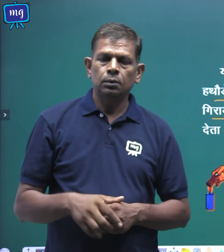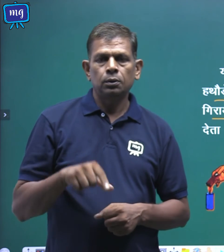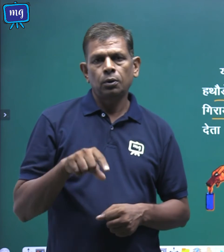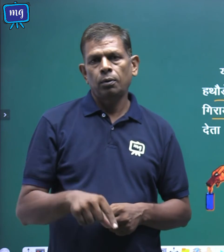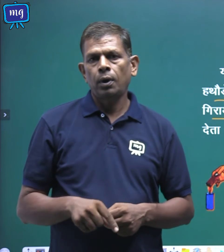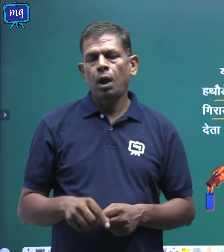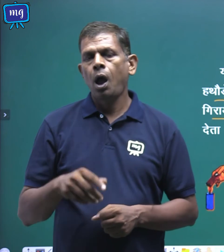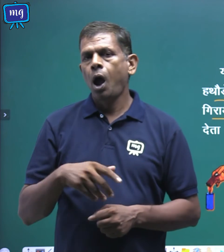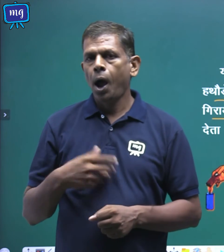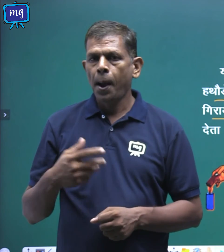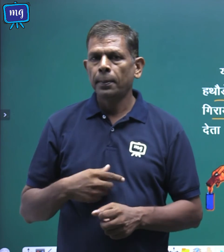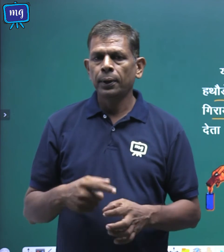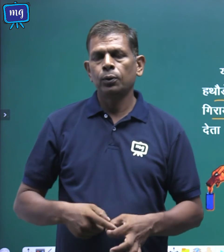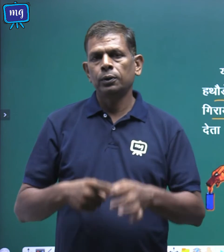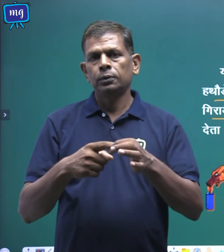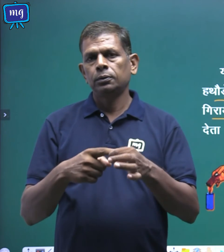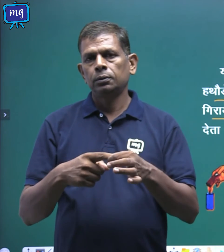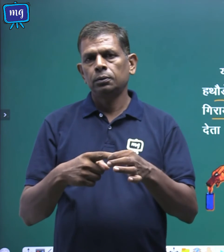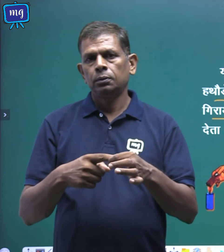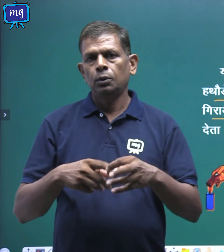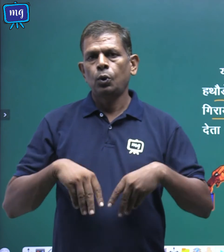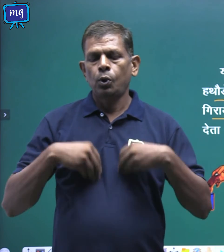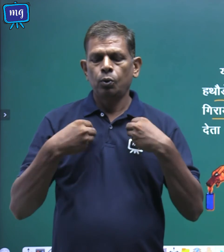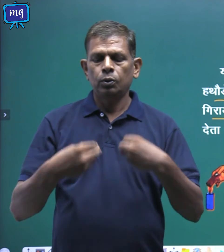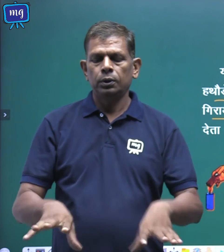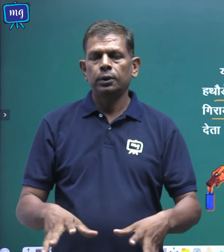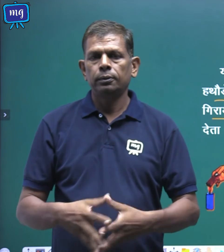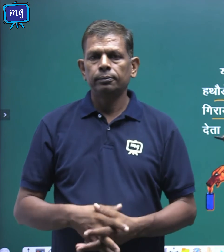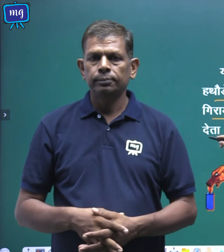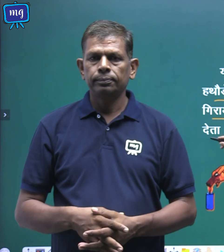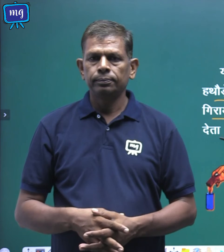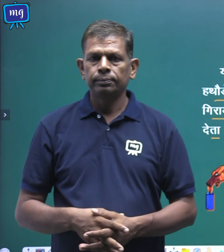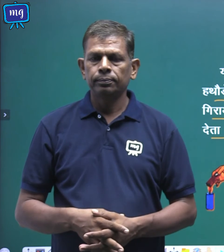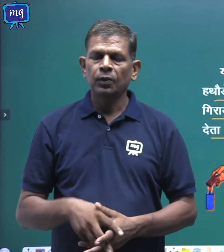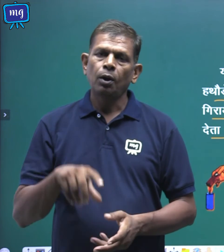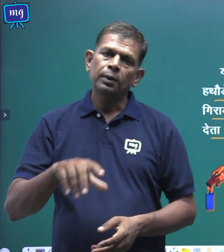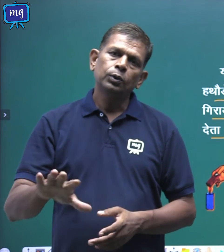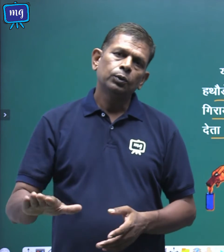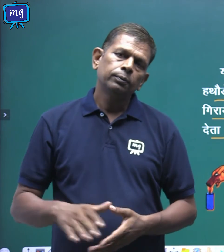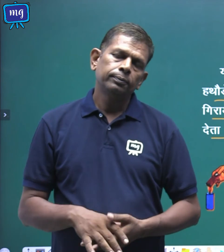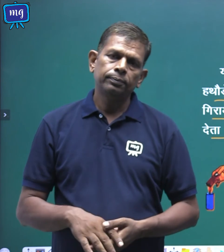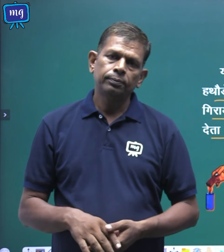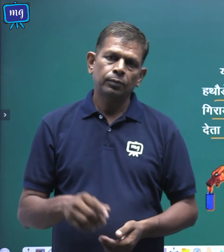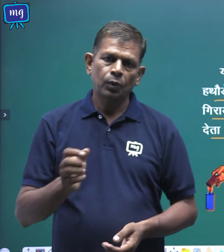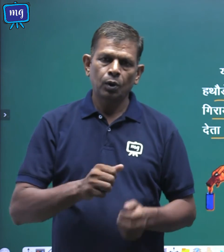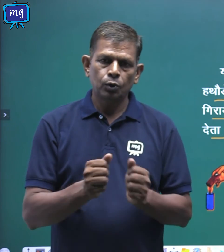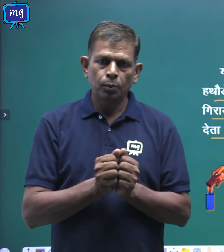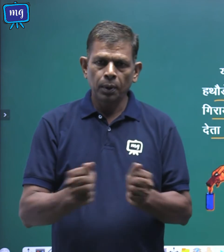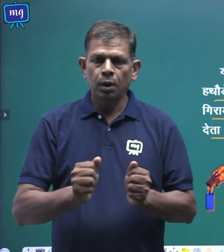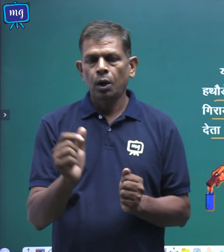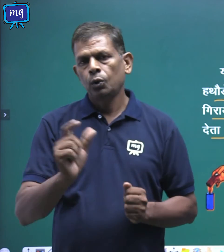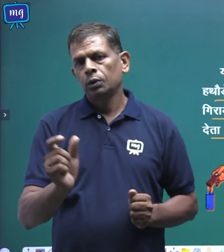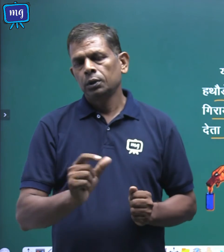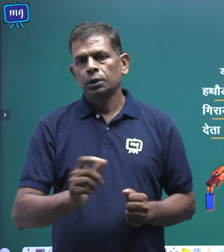तो वह अपने गुण खो देता है। तो बच्चों, चुंबक का यूज़